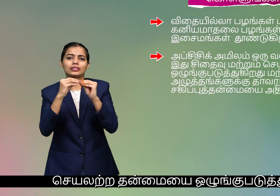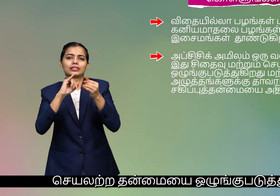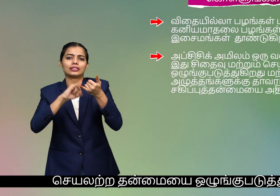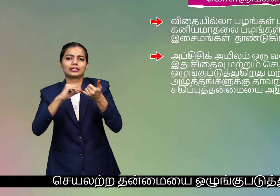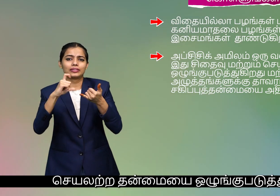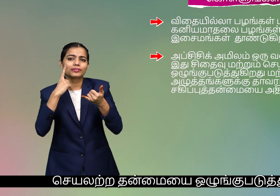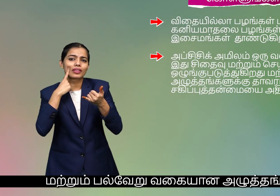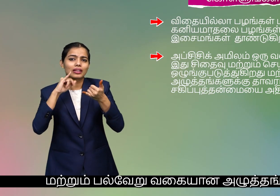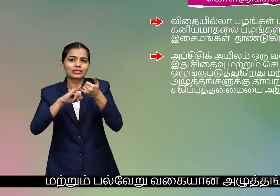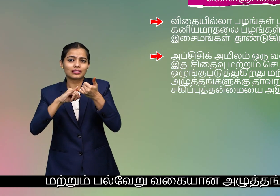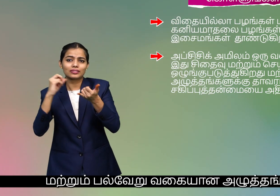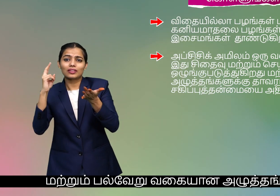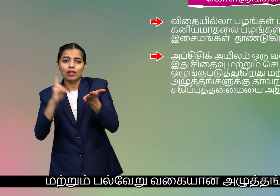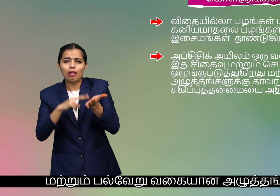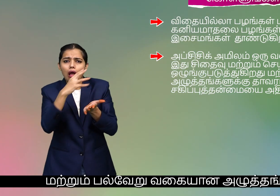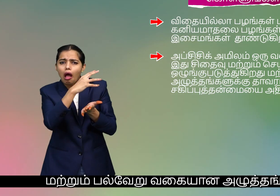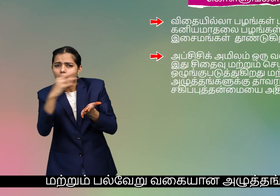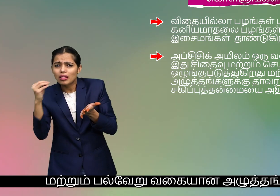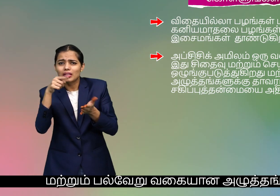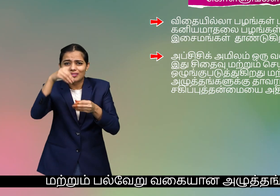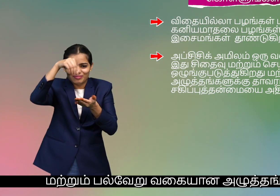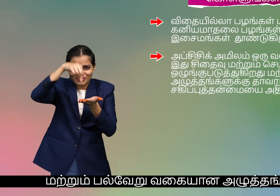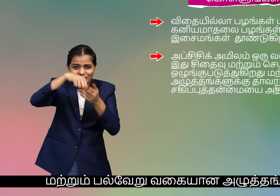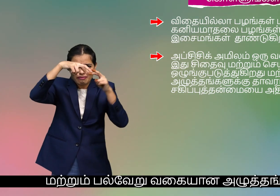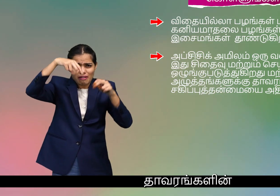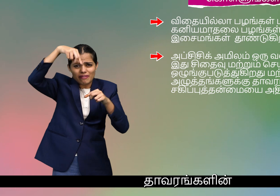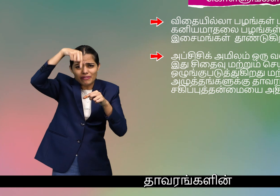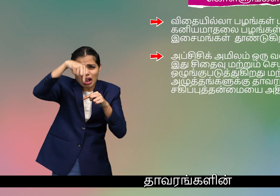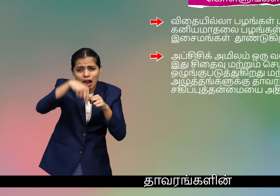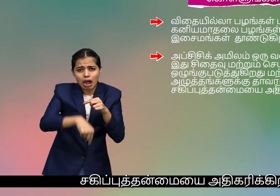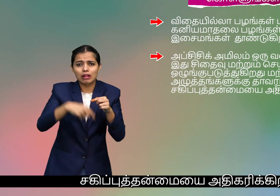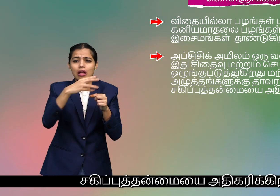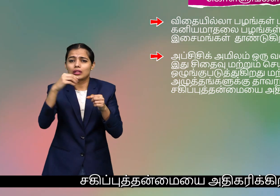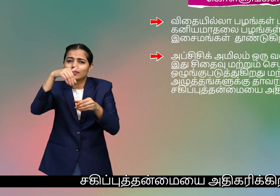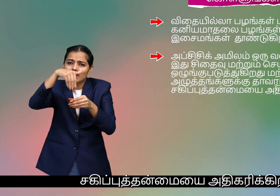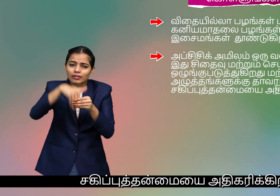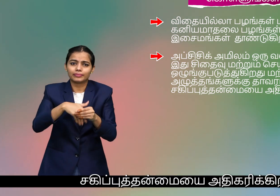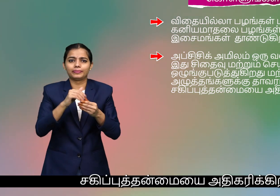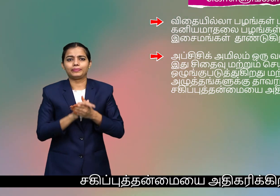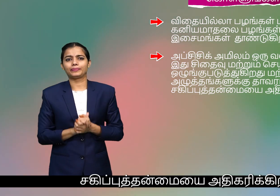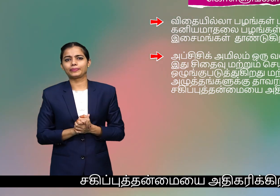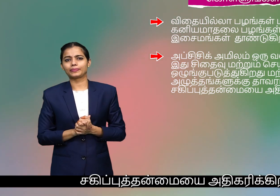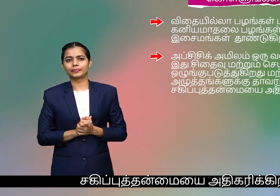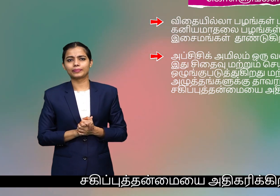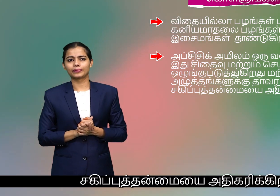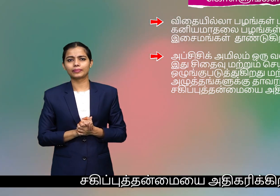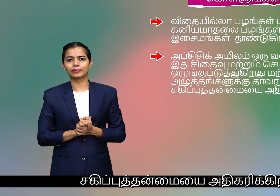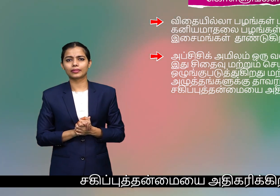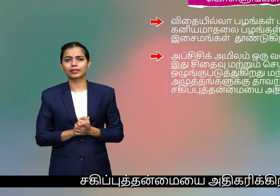ஒழுங்குபடுத்துகிறது மற்றும் பல்வேறு வகையான அழுத்தங்களுக்கு தாவரங்களின் சகிப்பு தன்மையை அதிகரிக்கிறது.